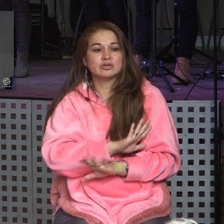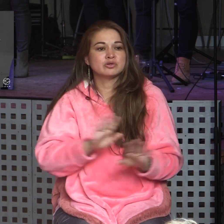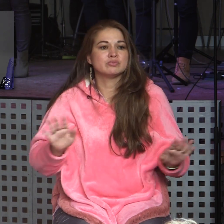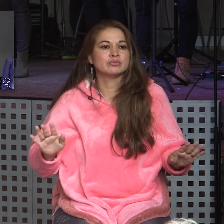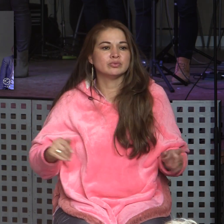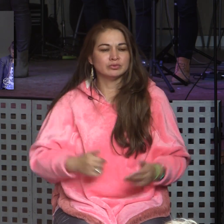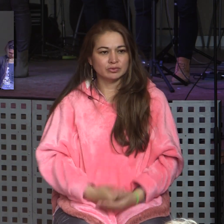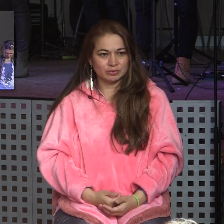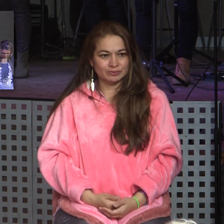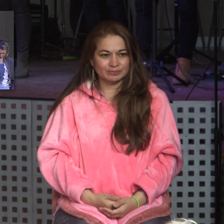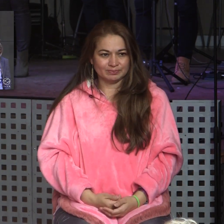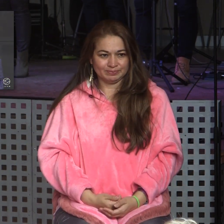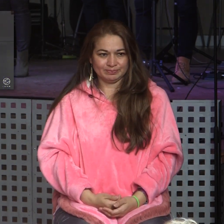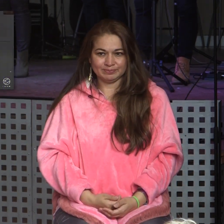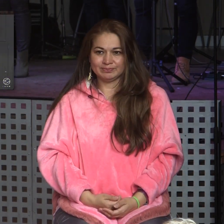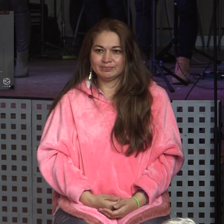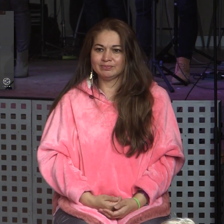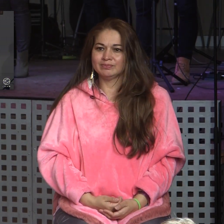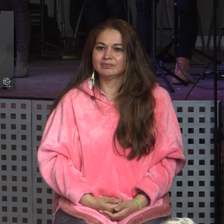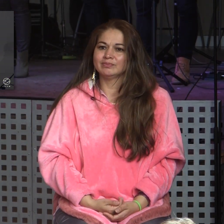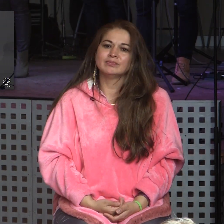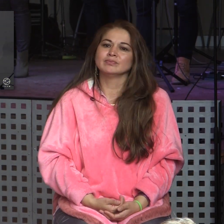Y muéstrame tu salvación.